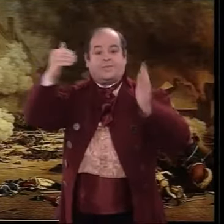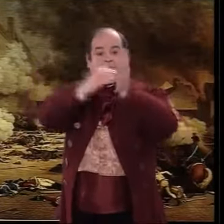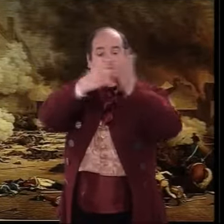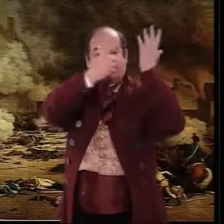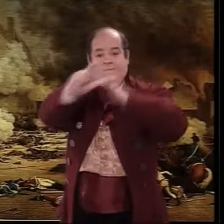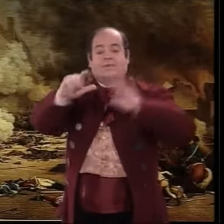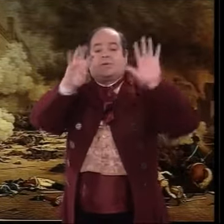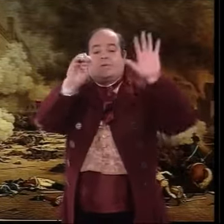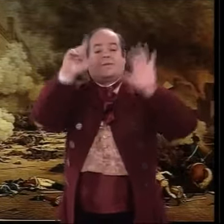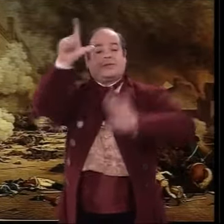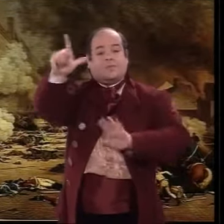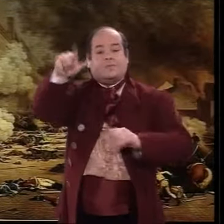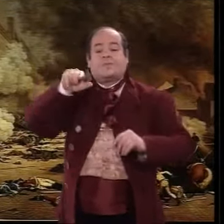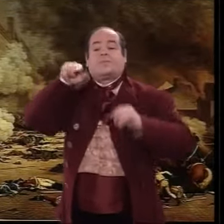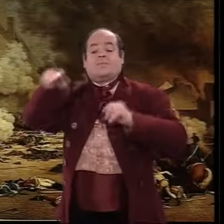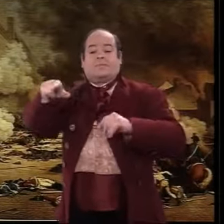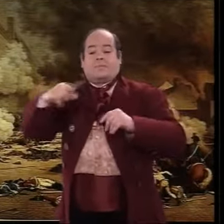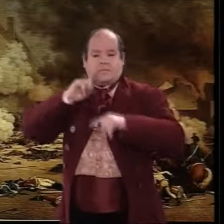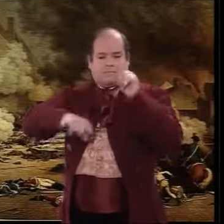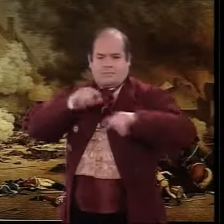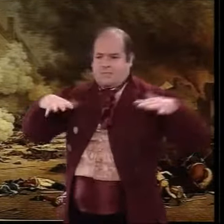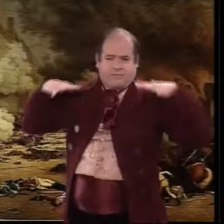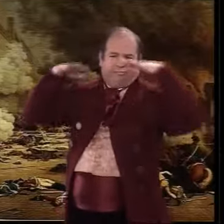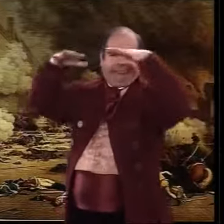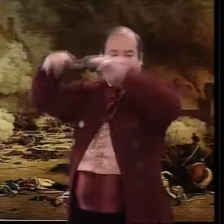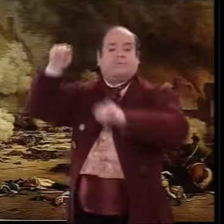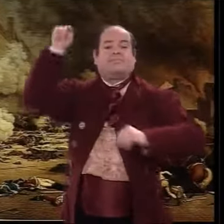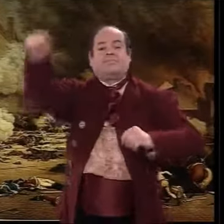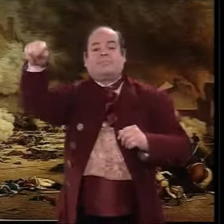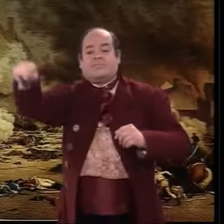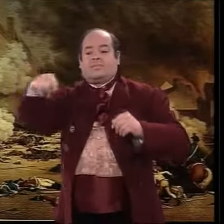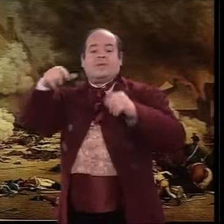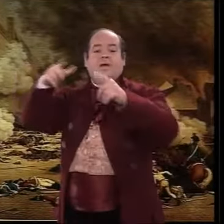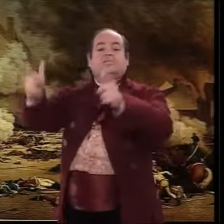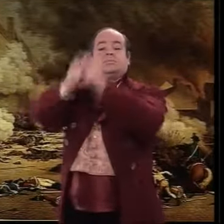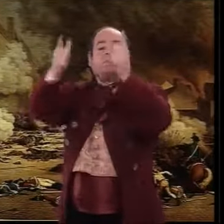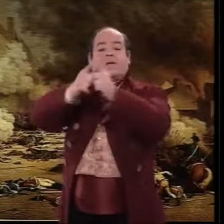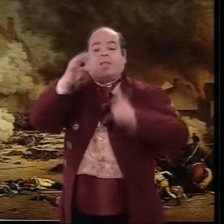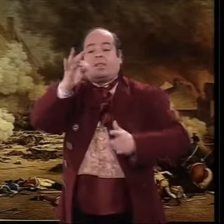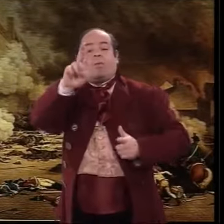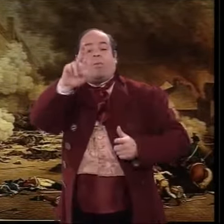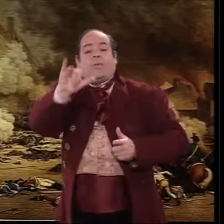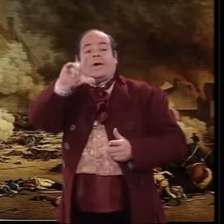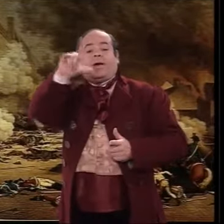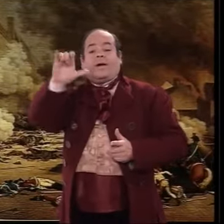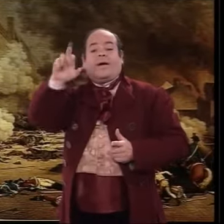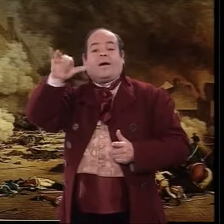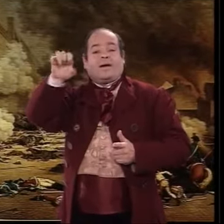La monarchie meurt le 10 août 1792 avec la chute du château des Tuileries, investi par la foule.